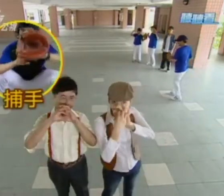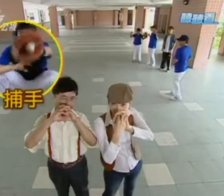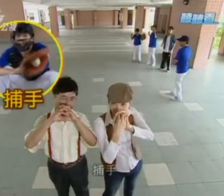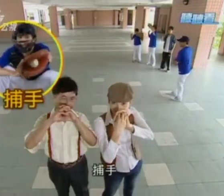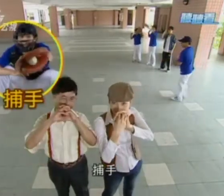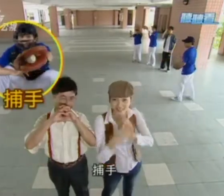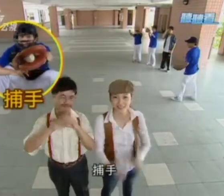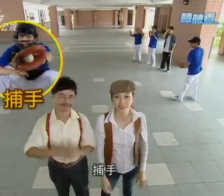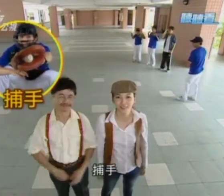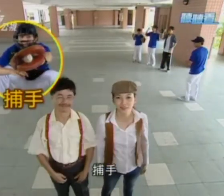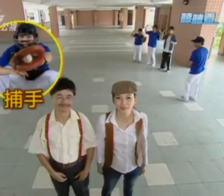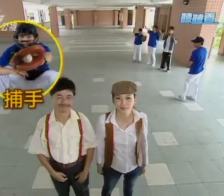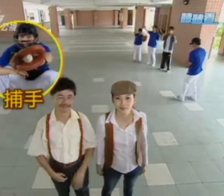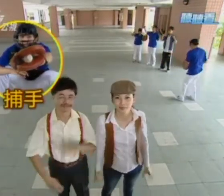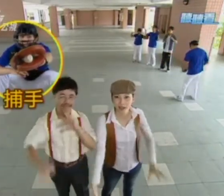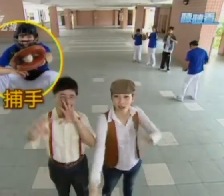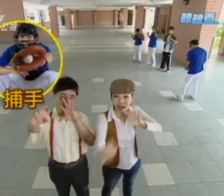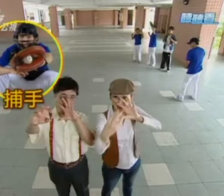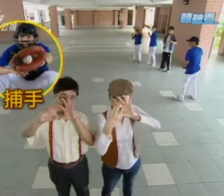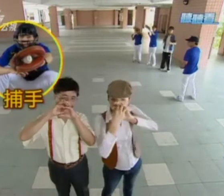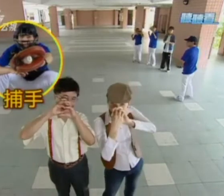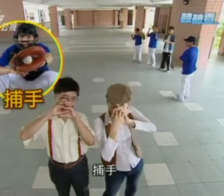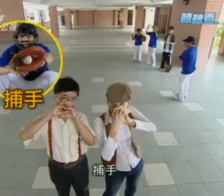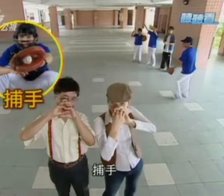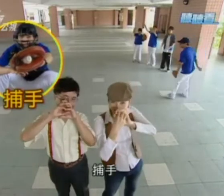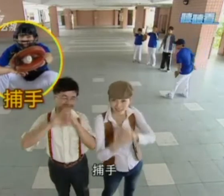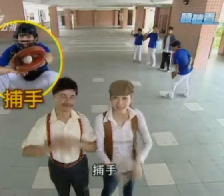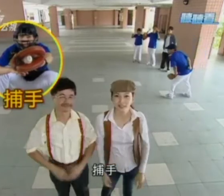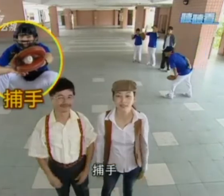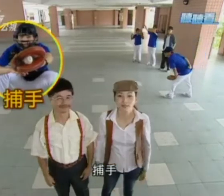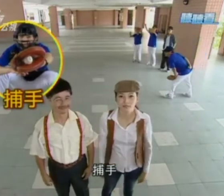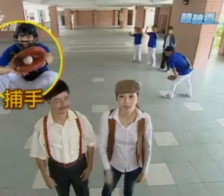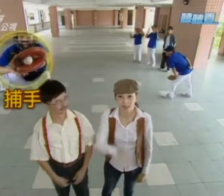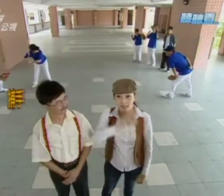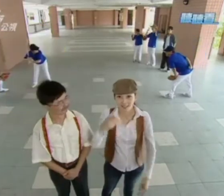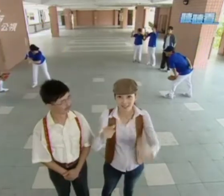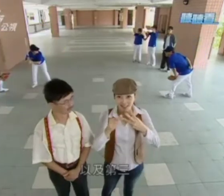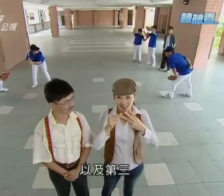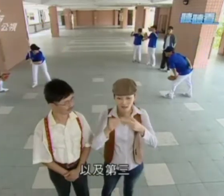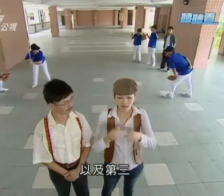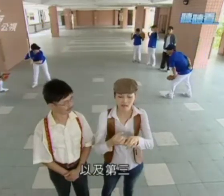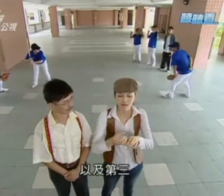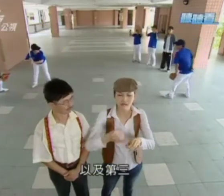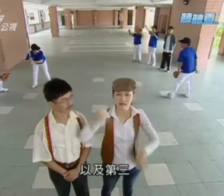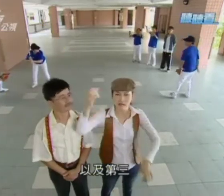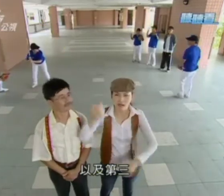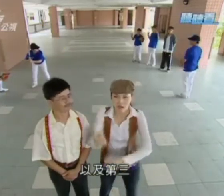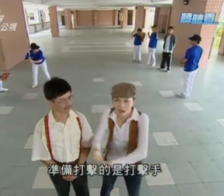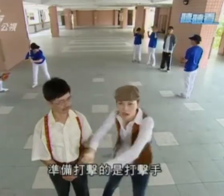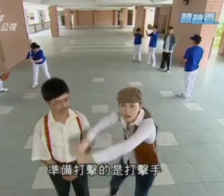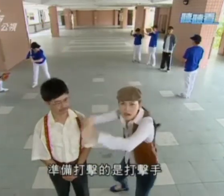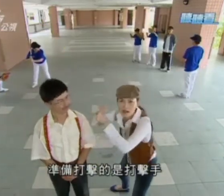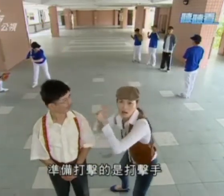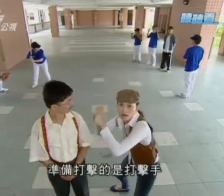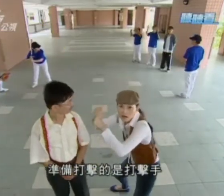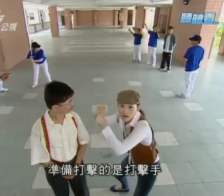捕手， 捕手， 以及第三，准备打击的